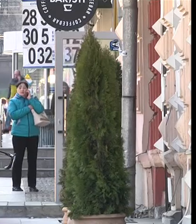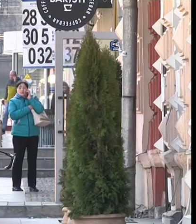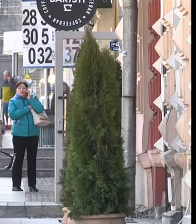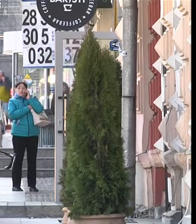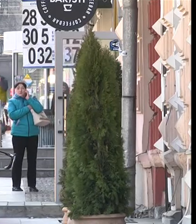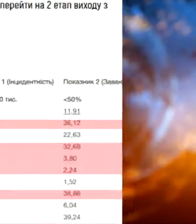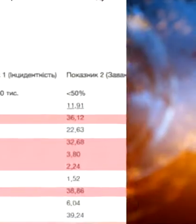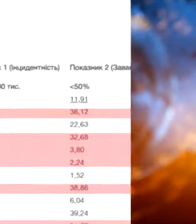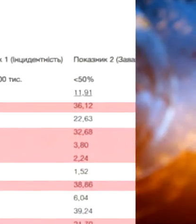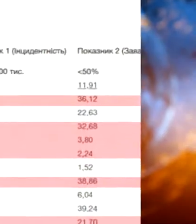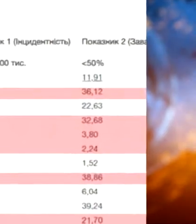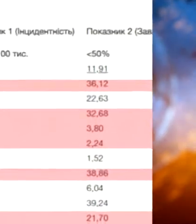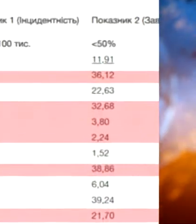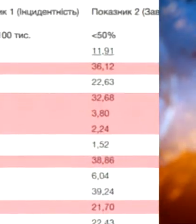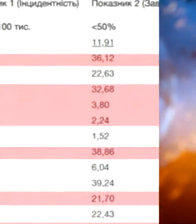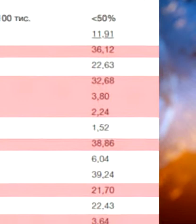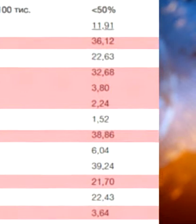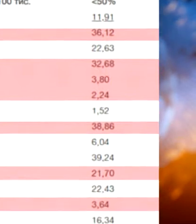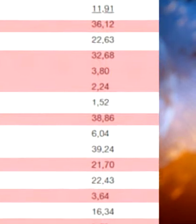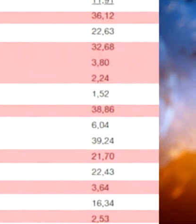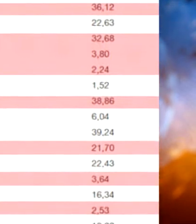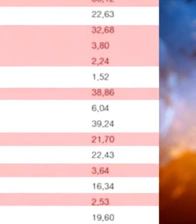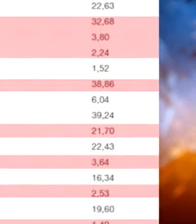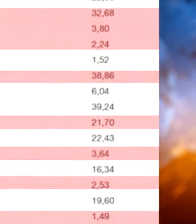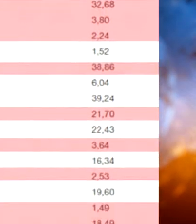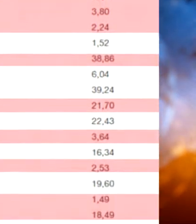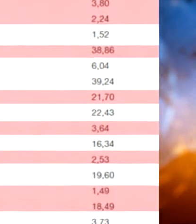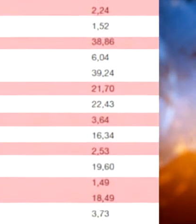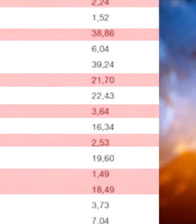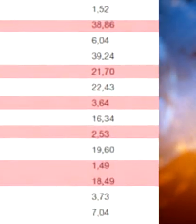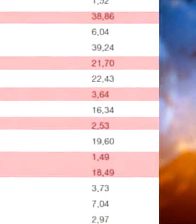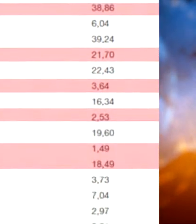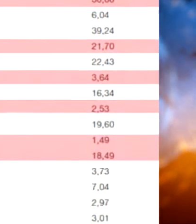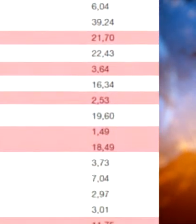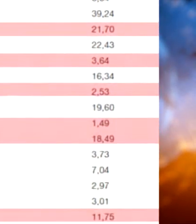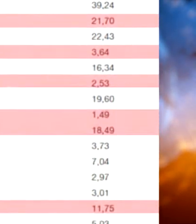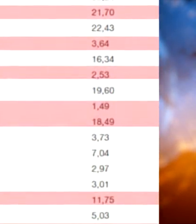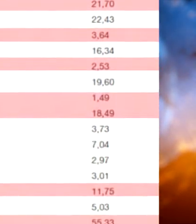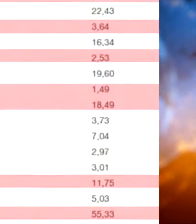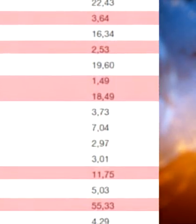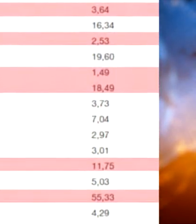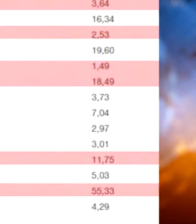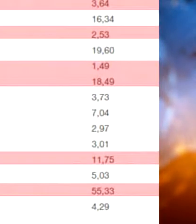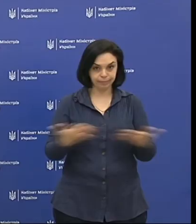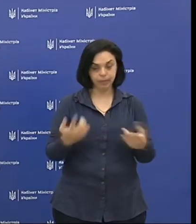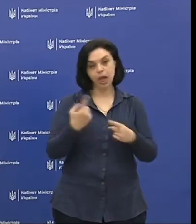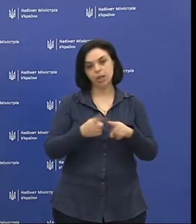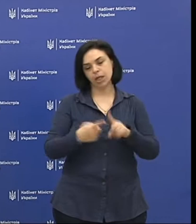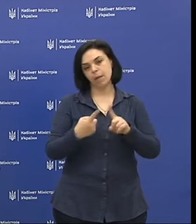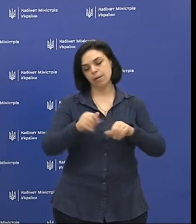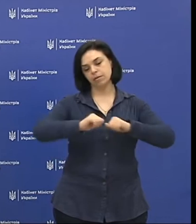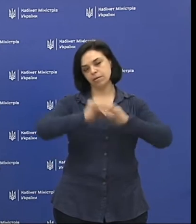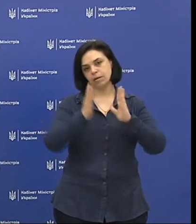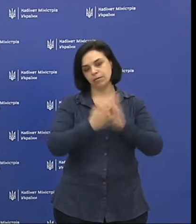COVID-19 є недостатньою. Окрім неї, обмеження не знімуть ще в 10 областях. Мешканці ж інших відчують певні послаблення. Перш за